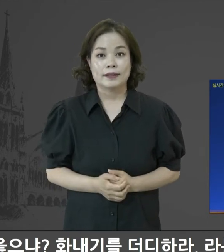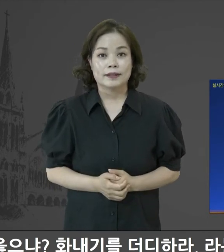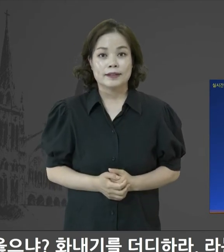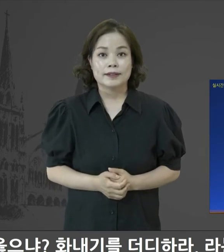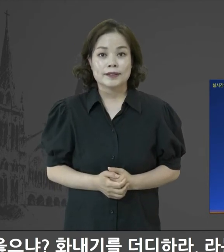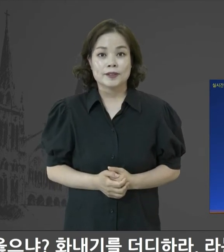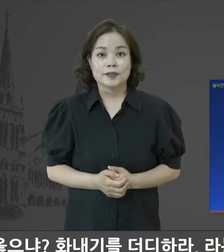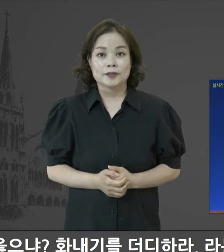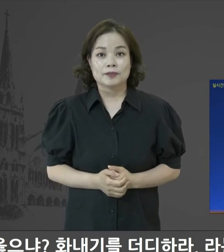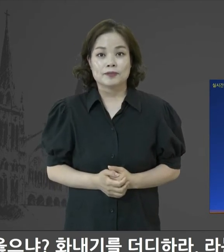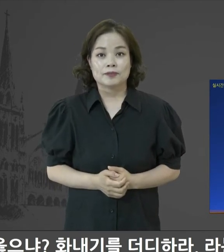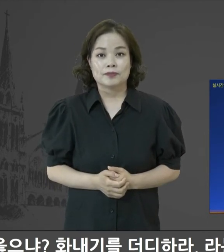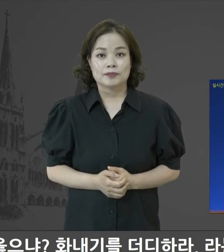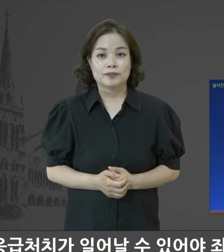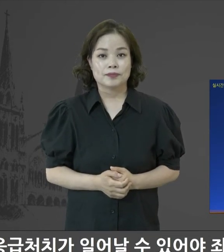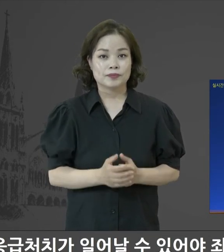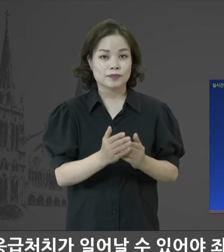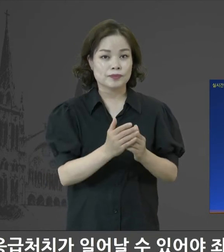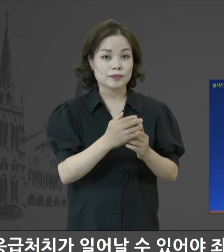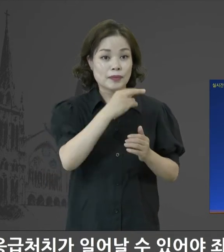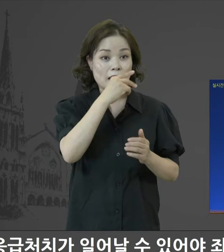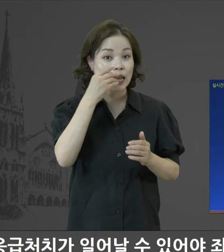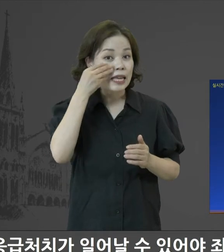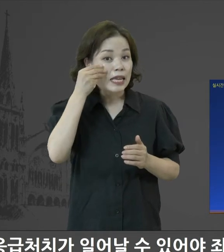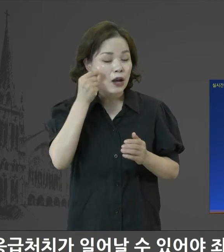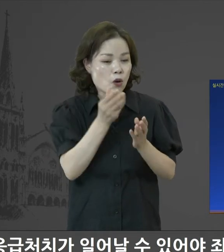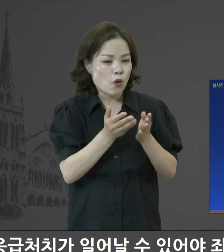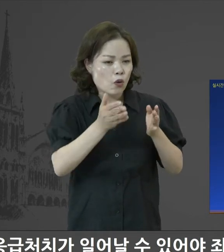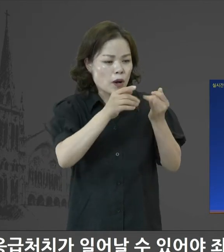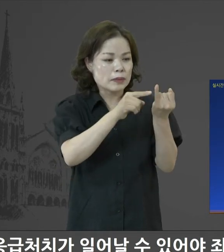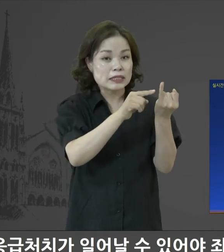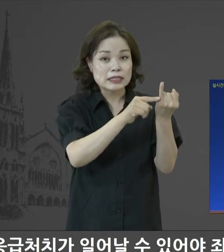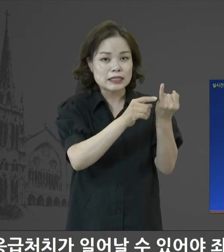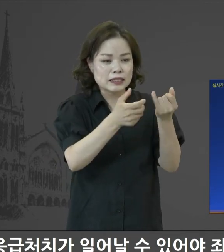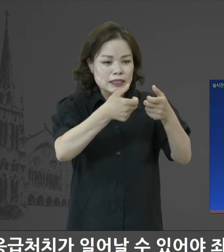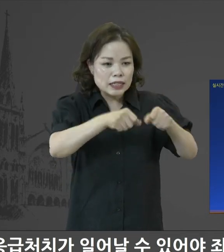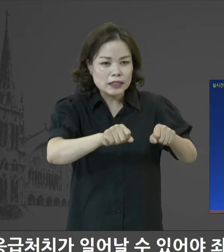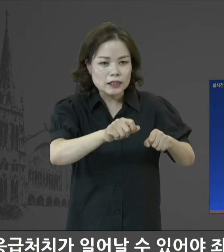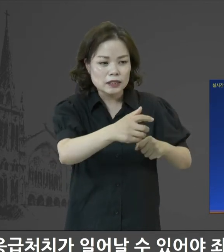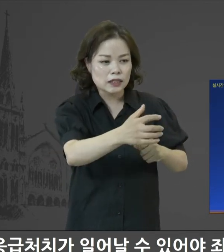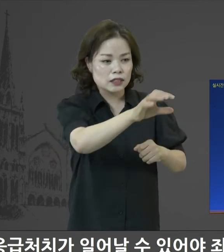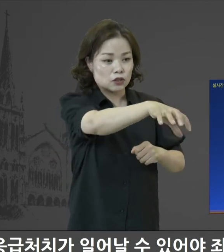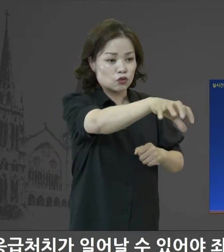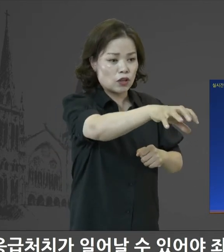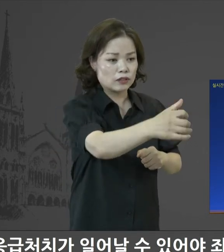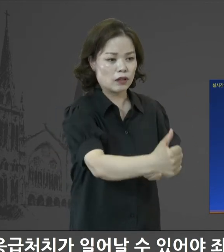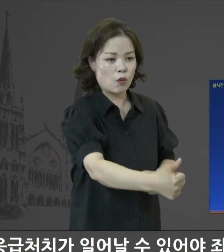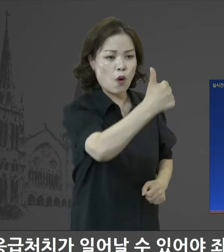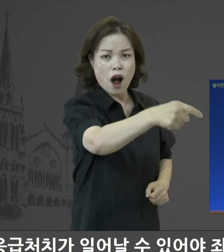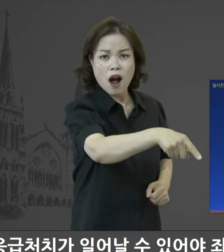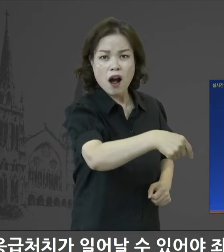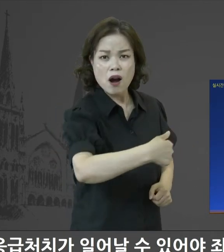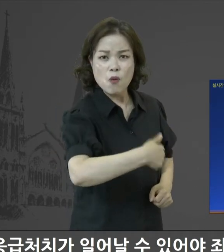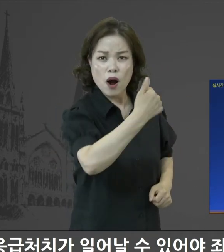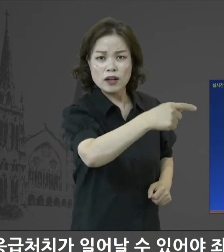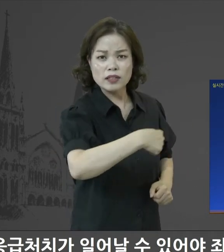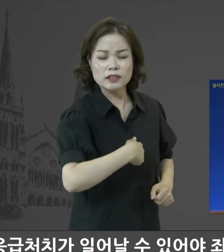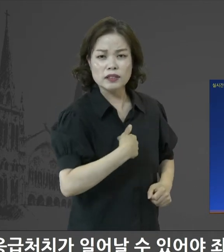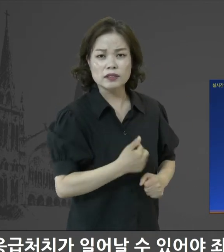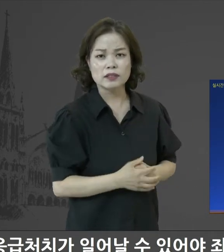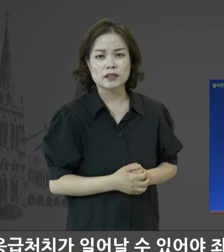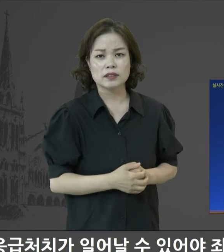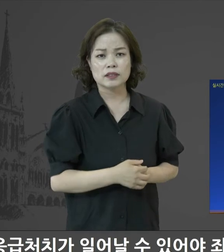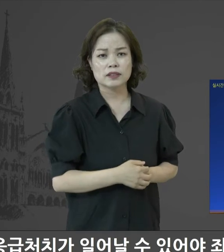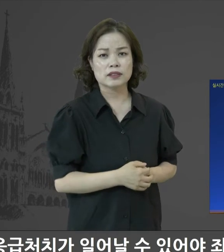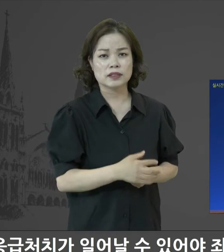이 옥합을 깨뜨릴 때 이 사람들이 화낸 건요, 이것도 이 화하고 다른 종류의 화입니다. 아까도